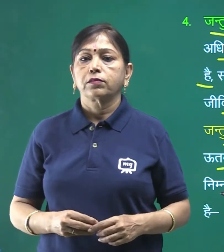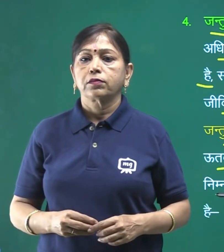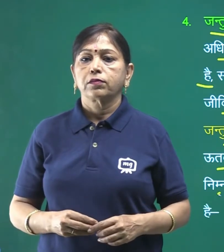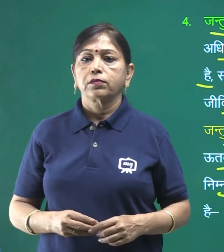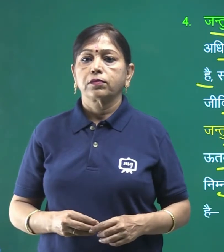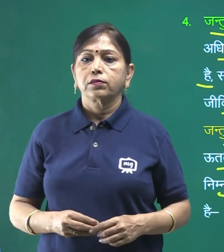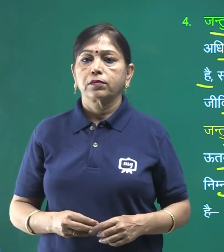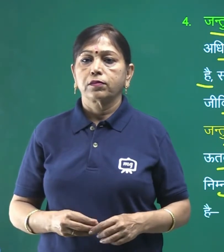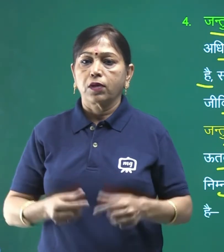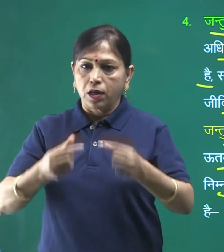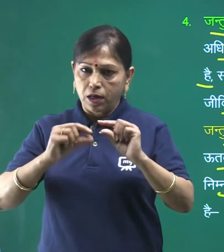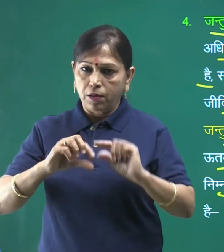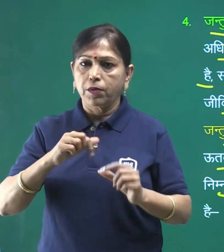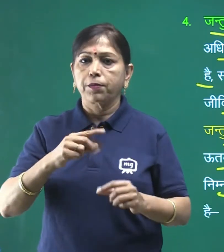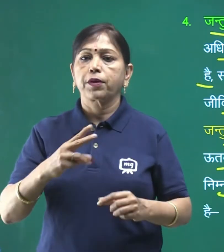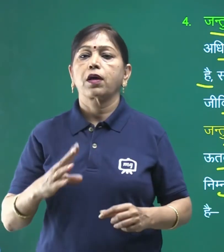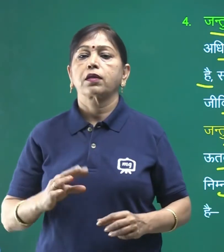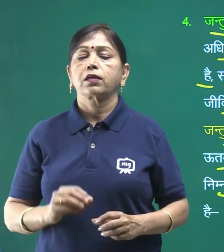निम्न प्रकार के